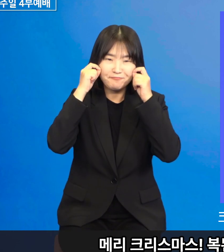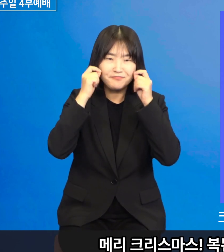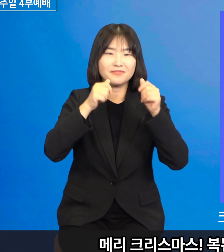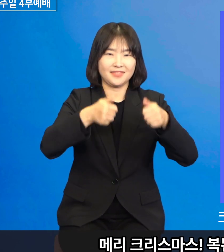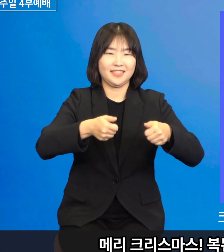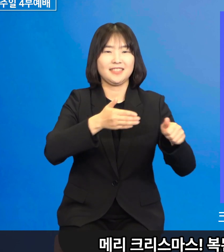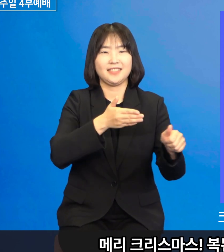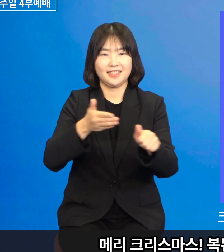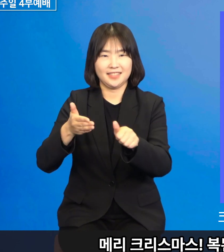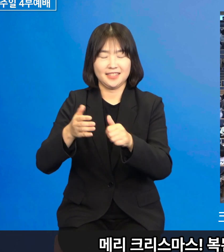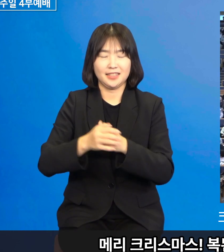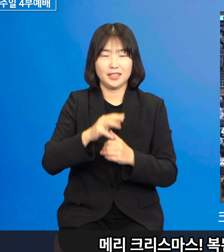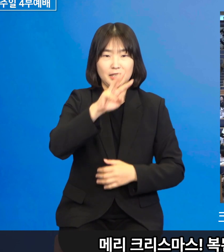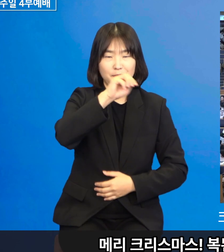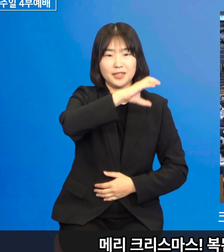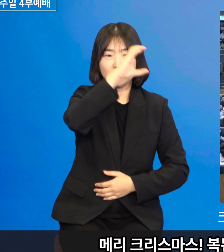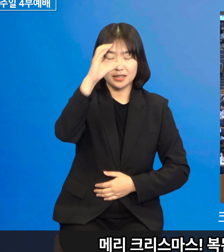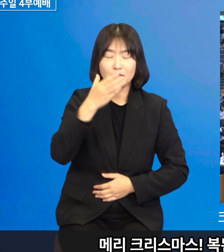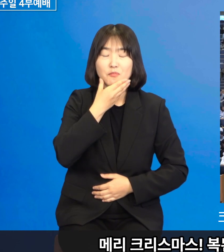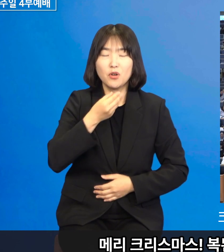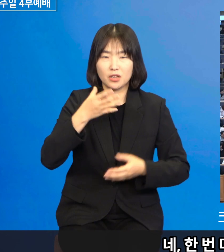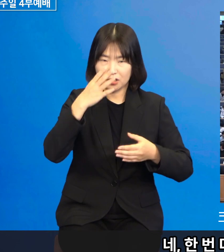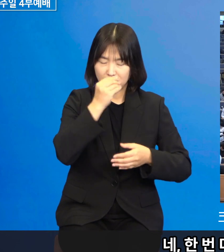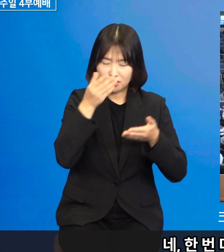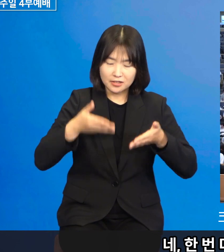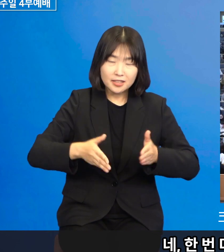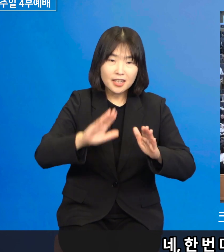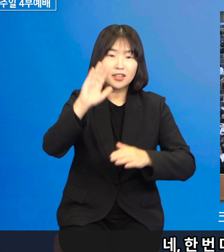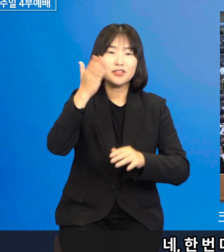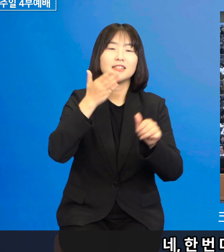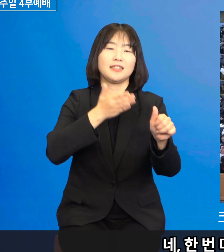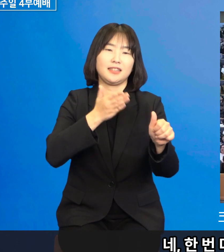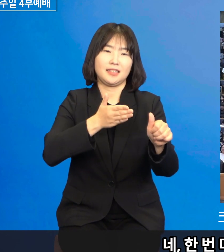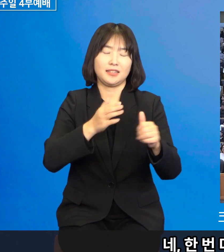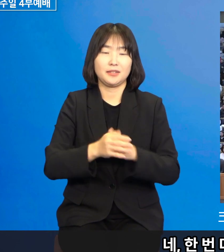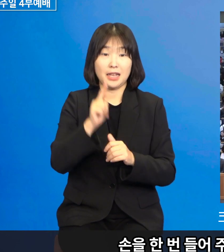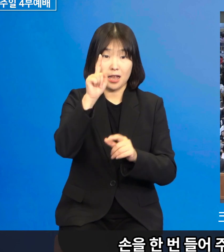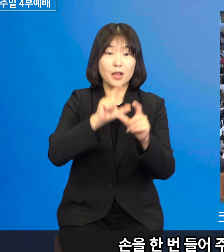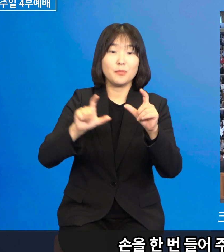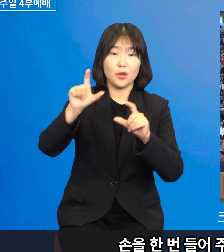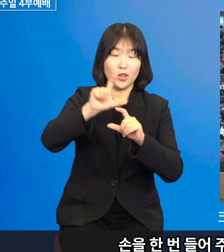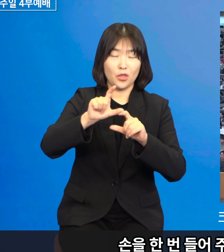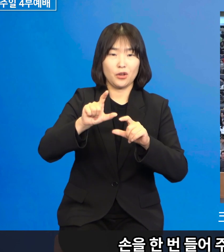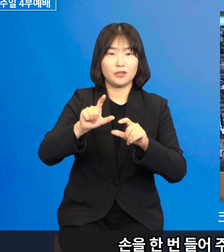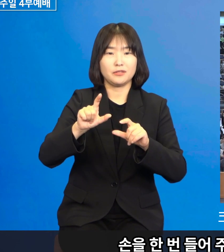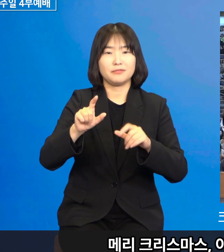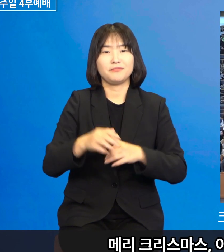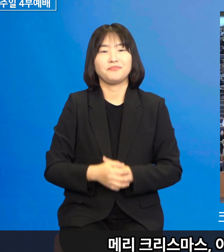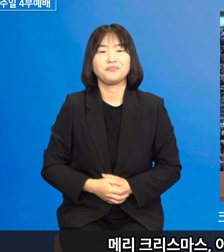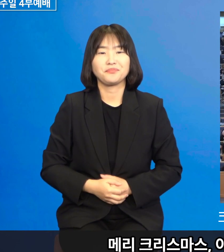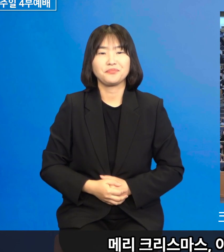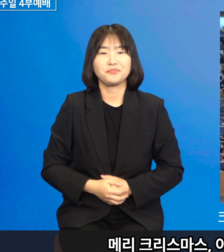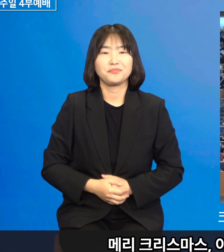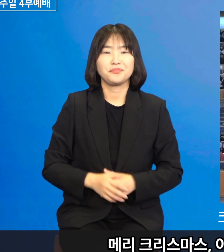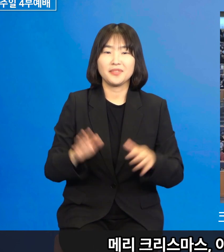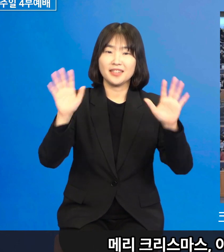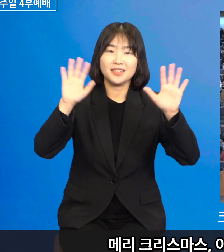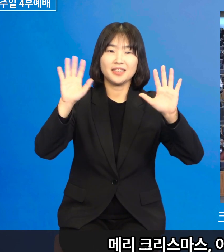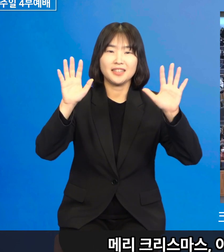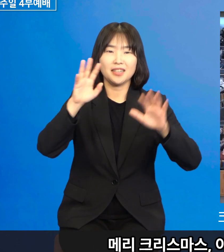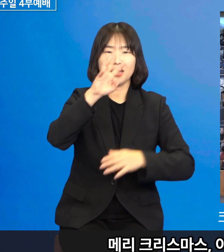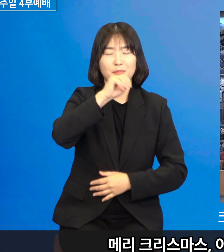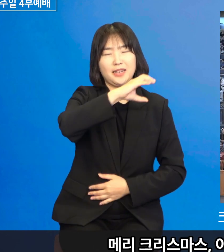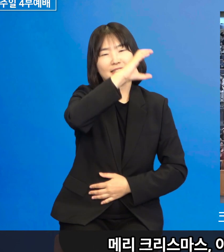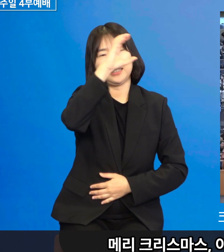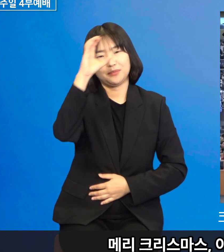메리 크리스마스, 복된 성탄 되시기 바랍니다. 네, 한 번 더 하겠습니다. 손을 한번 들어주셔야 될 것 같습니다. 메리 크리스마스,